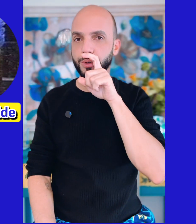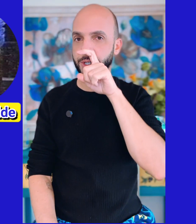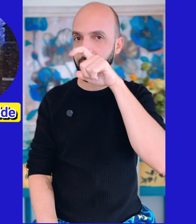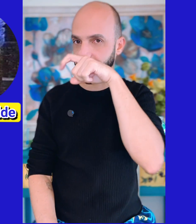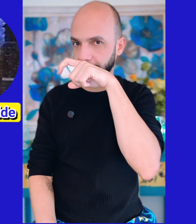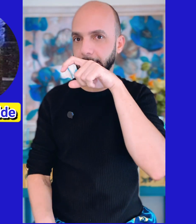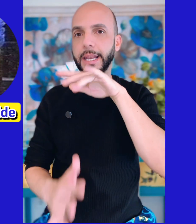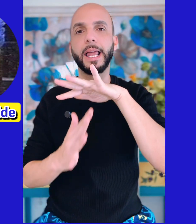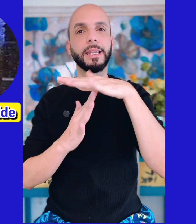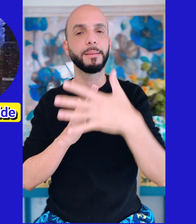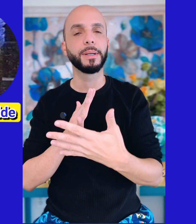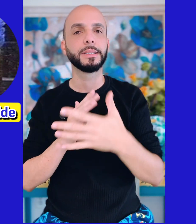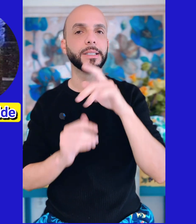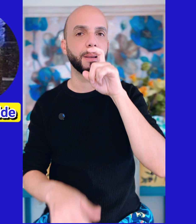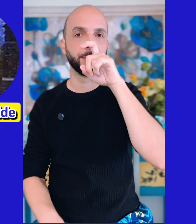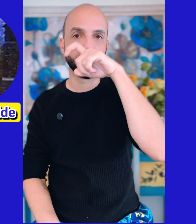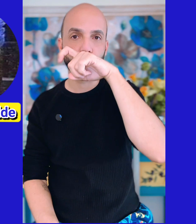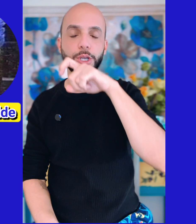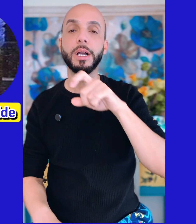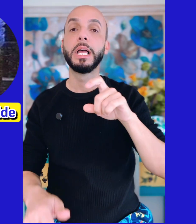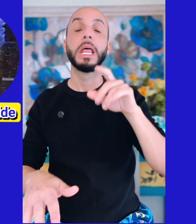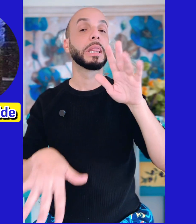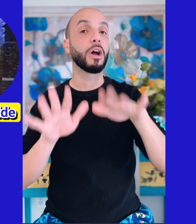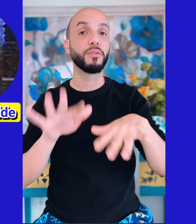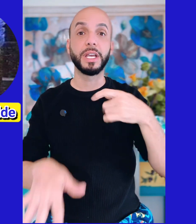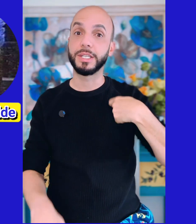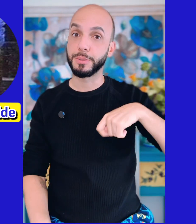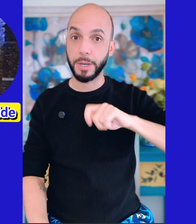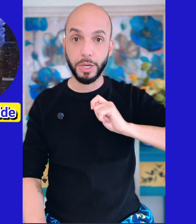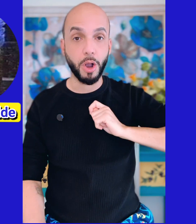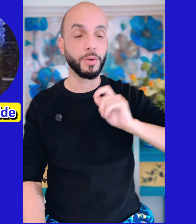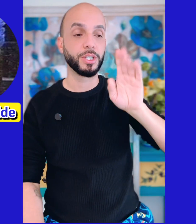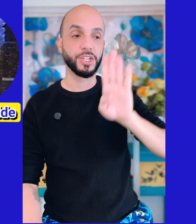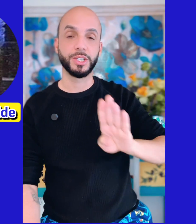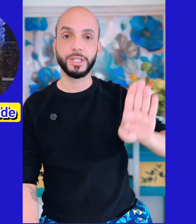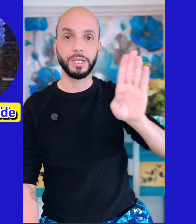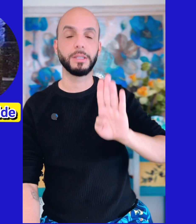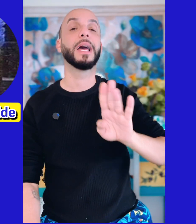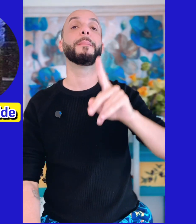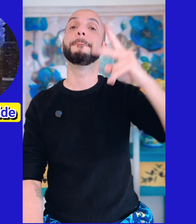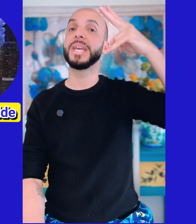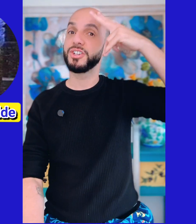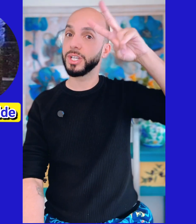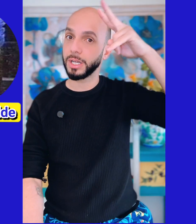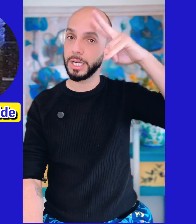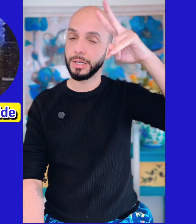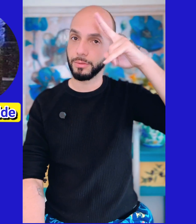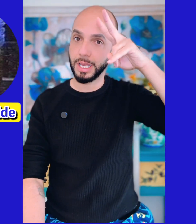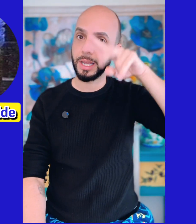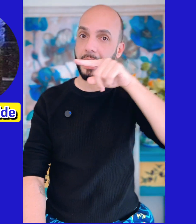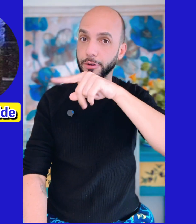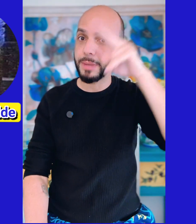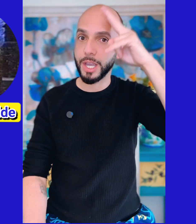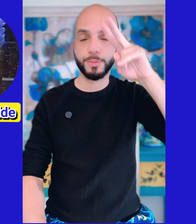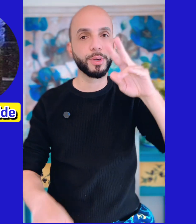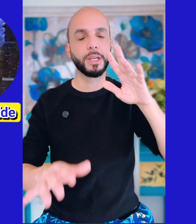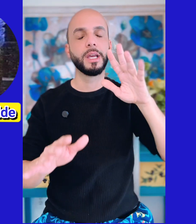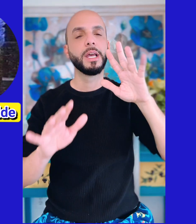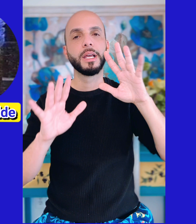bruxa é assim, né? Na Libras, né? Bruxa. Talvez em espanhol seja assim, né? Mexicano, né? Lá no México, porque